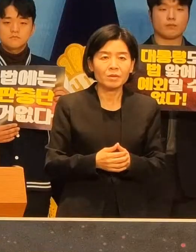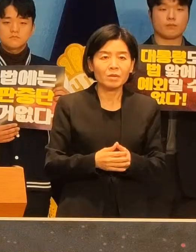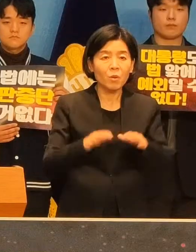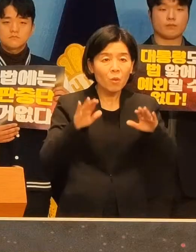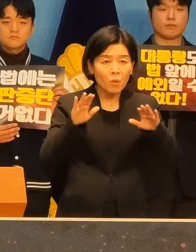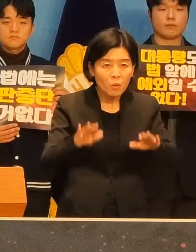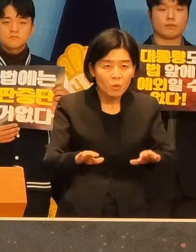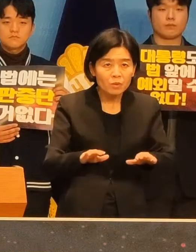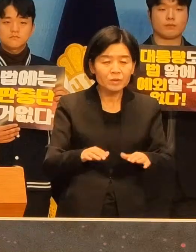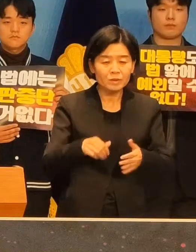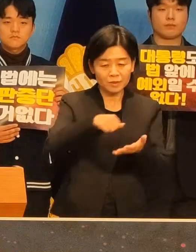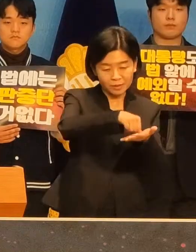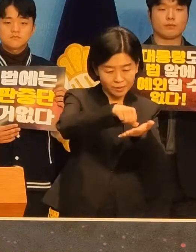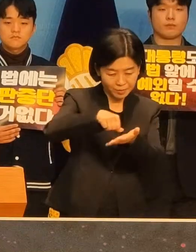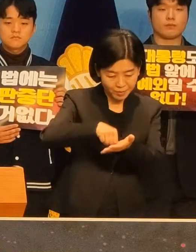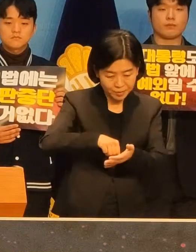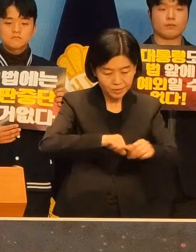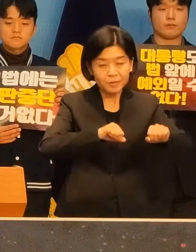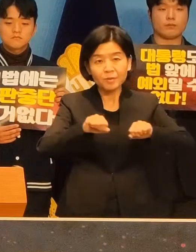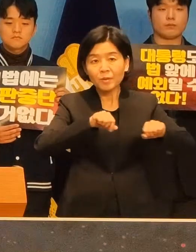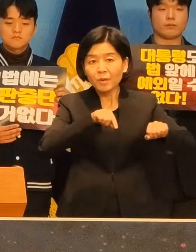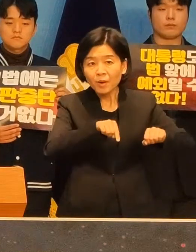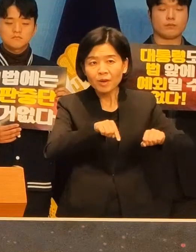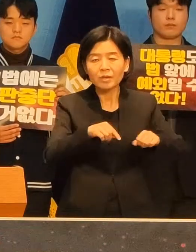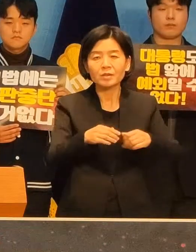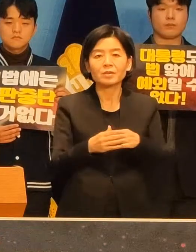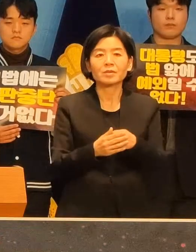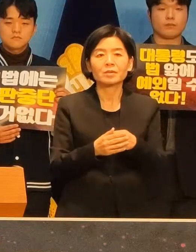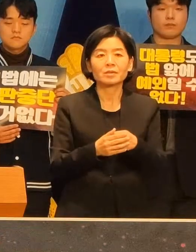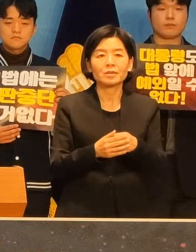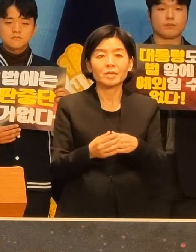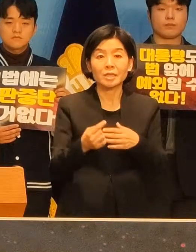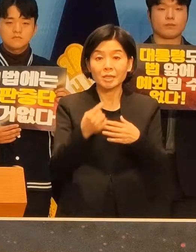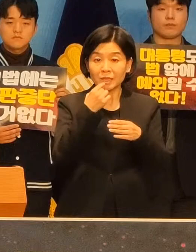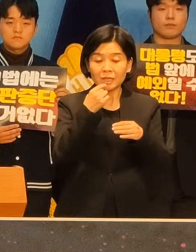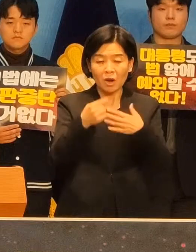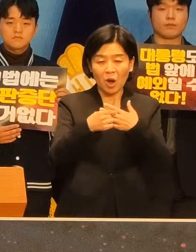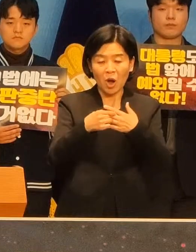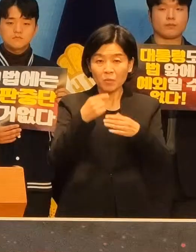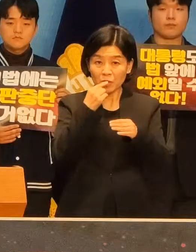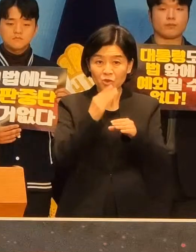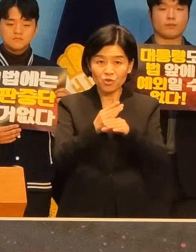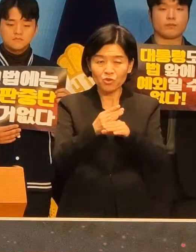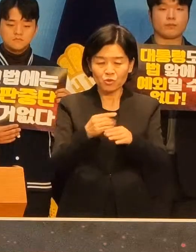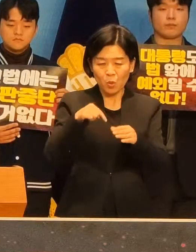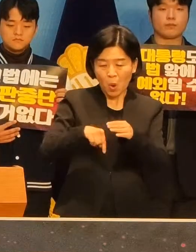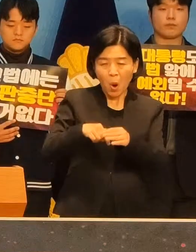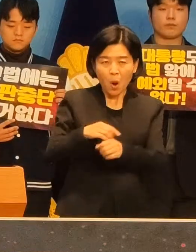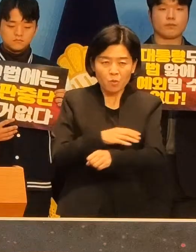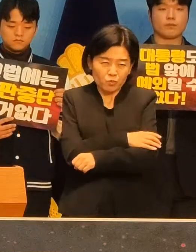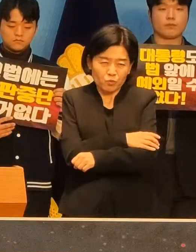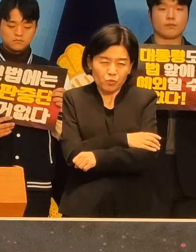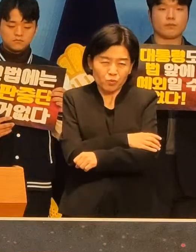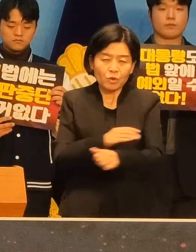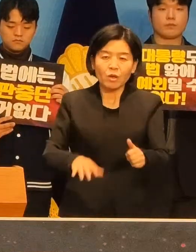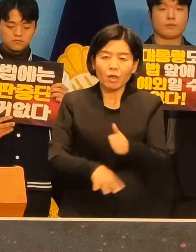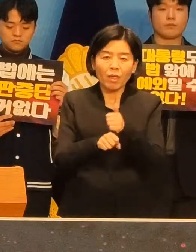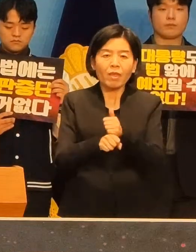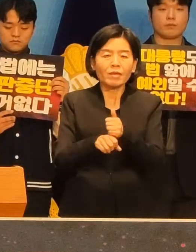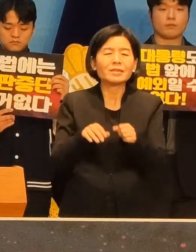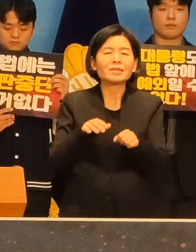오늘 이 서명운동이 민주를 가장한 전제 군주정을 무너뜨릴 대한민국의